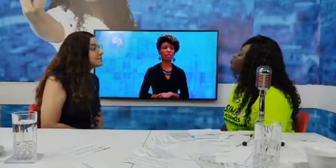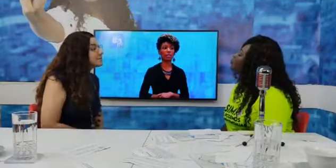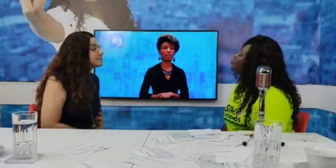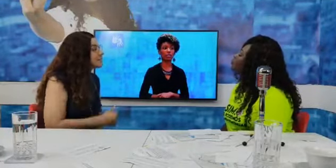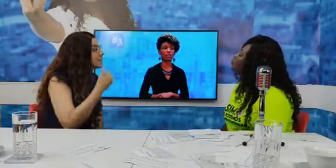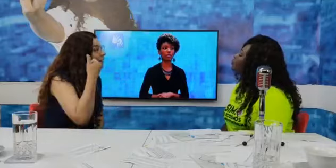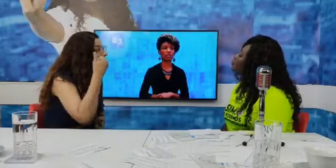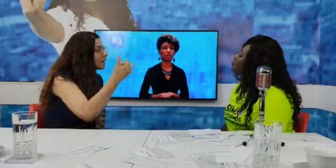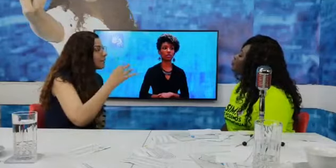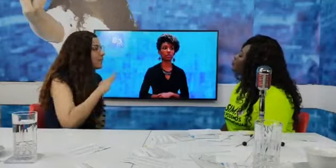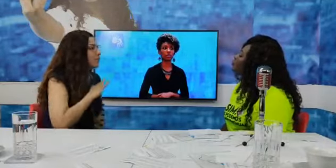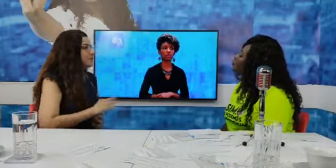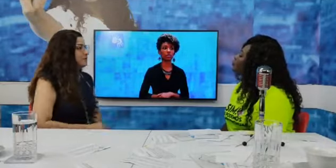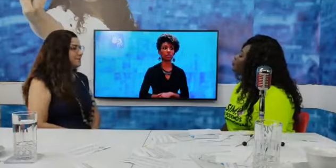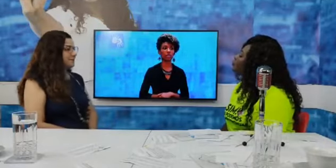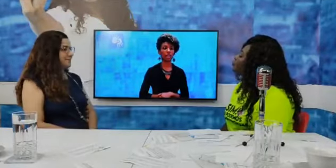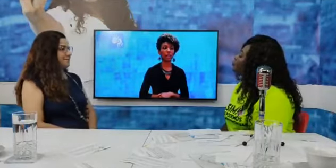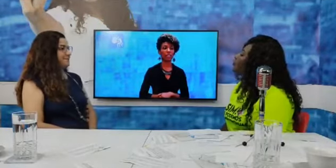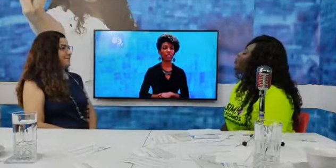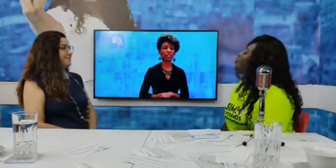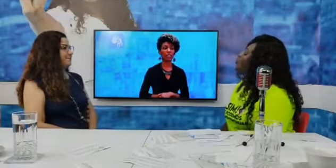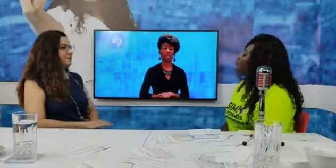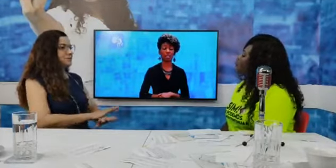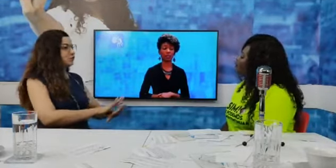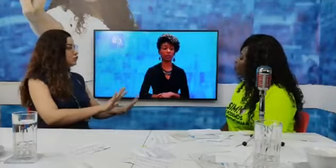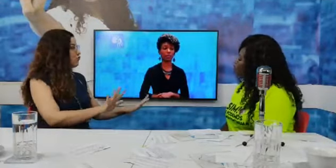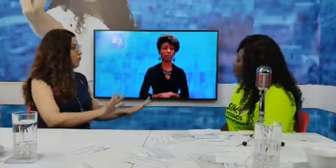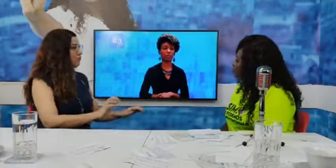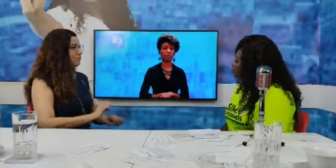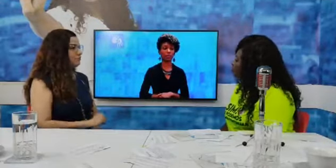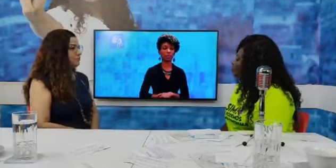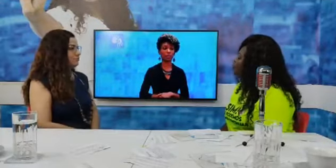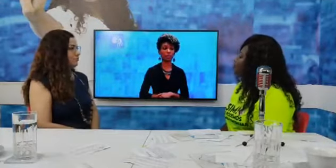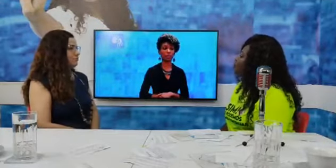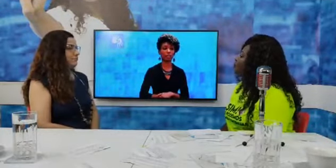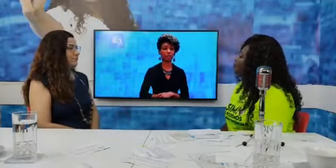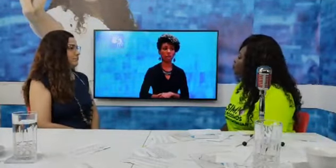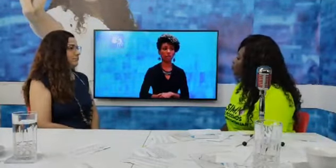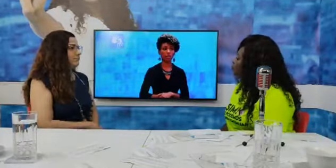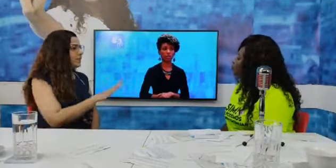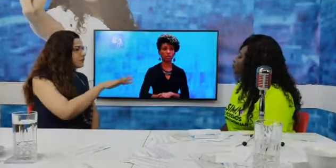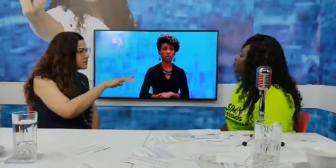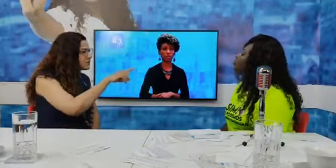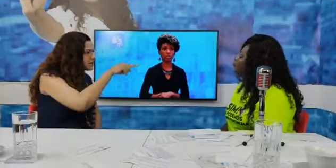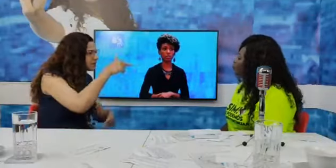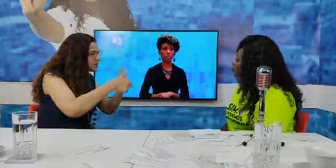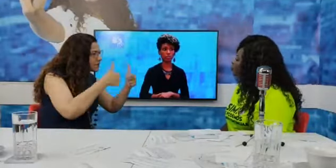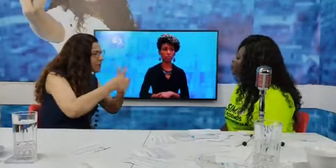mão. E aí o que, que você faz? Você liga para a polícia, liga para um amigo, só.